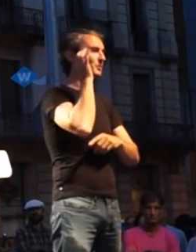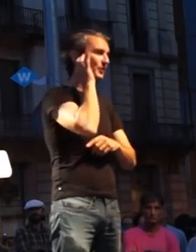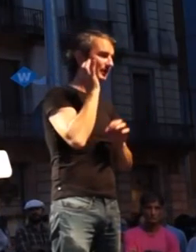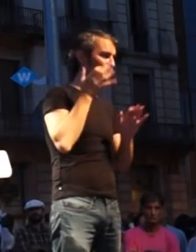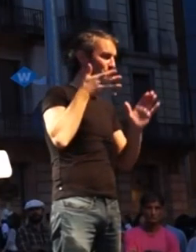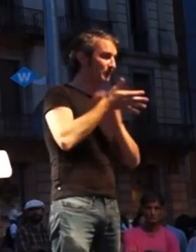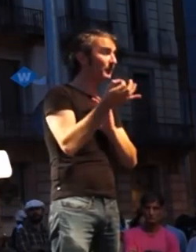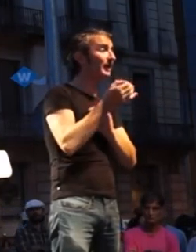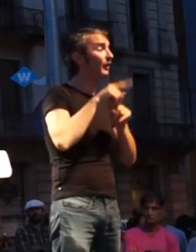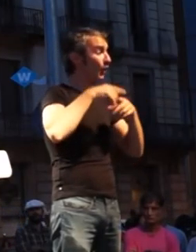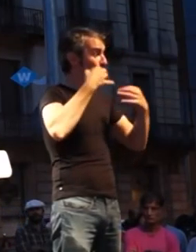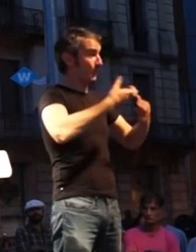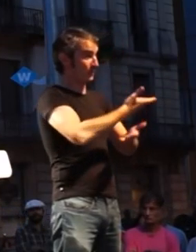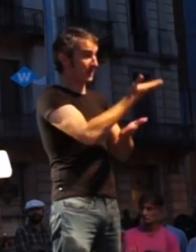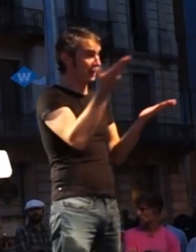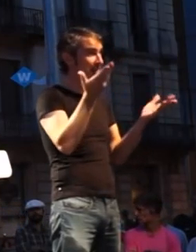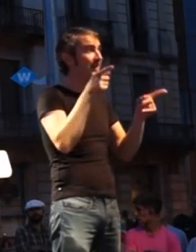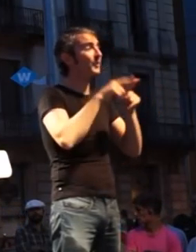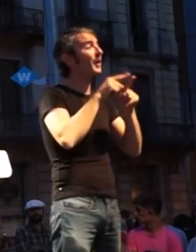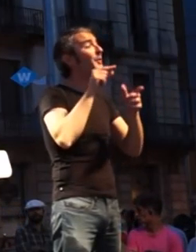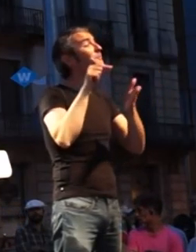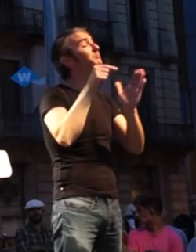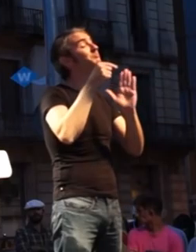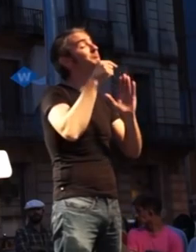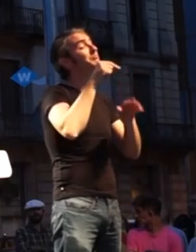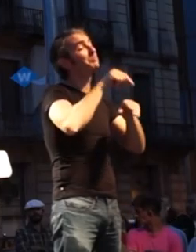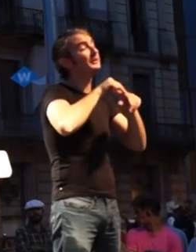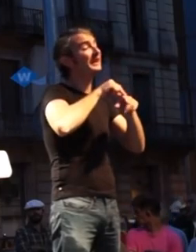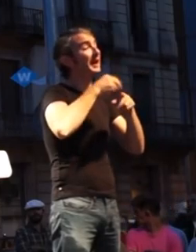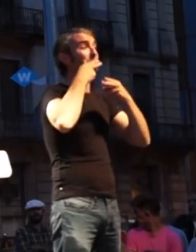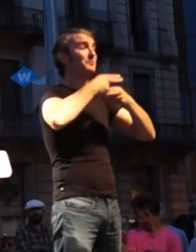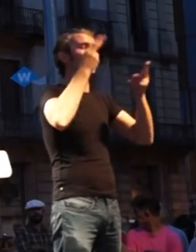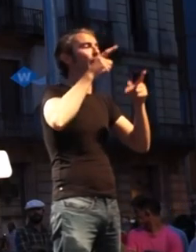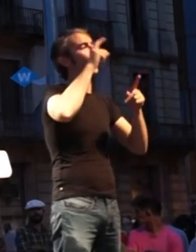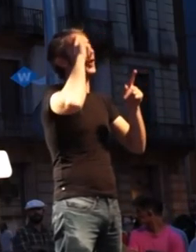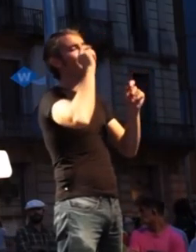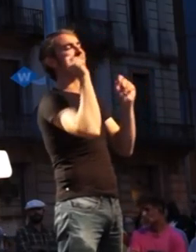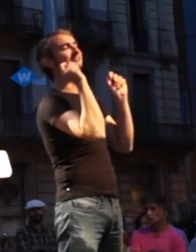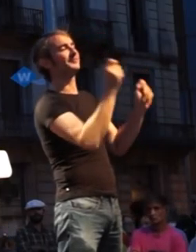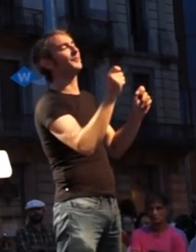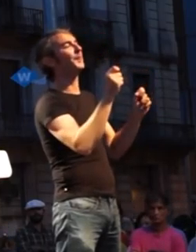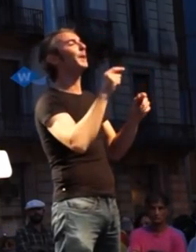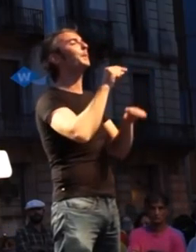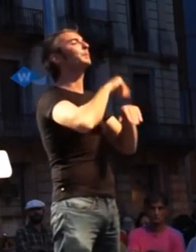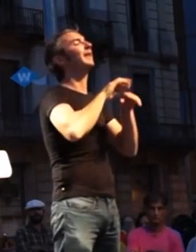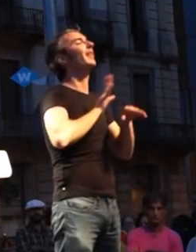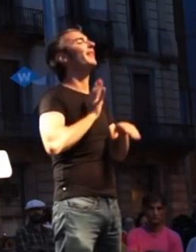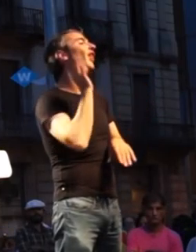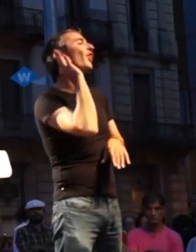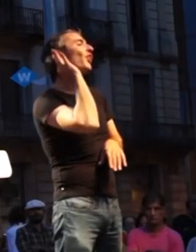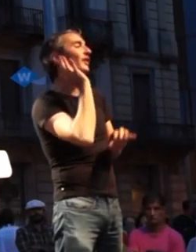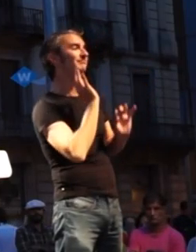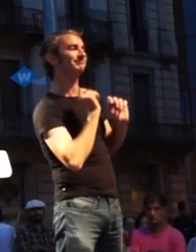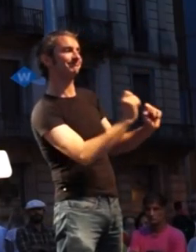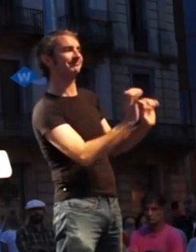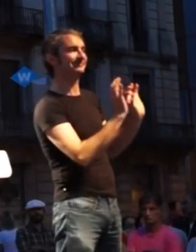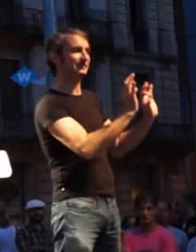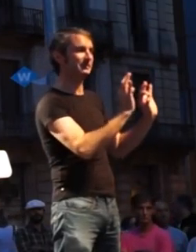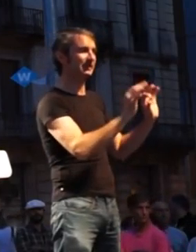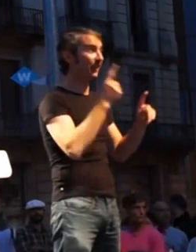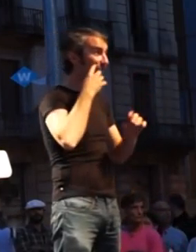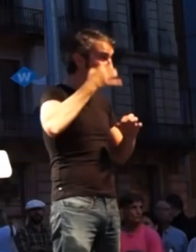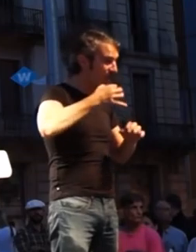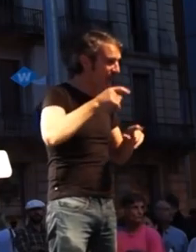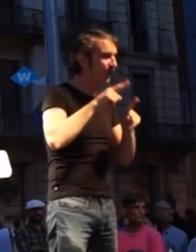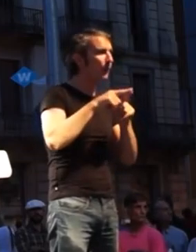que normalment totes aquestes polítiques públiques que sota l'etiqueta de polítiques de dones se'ns venen, en realitat estan servint